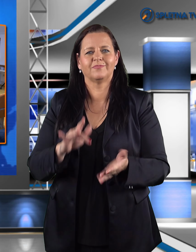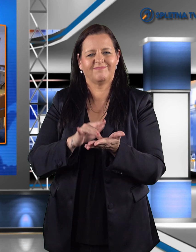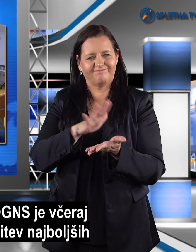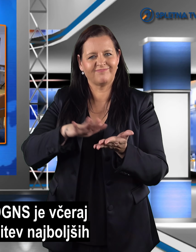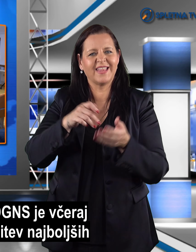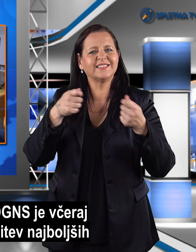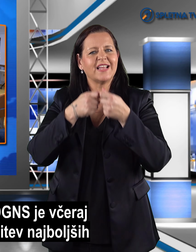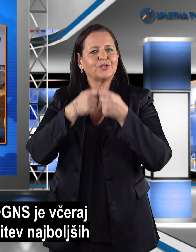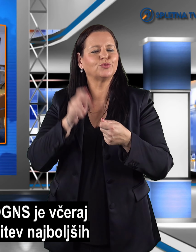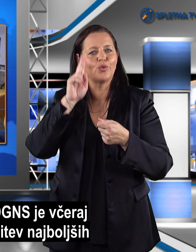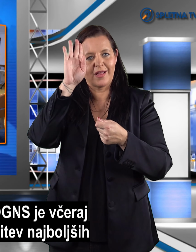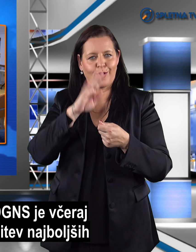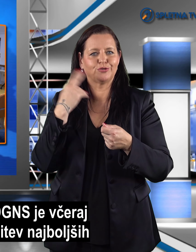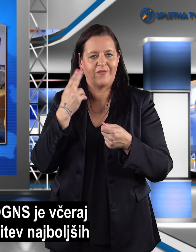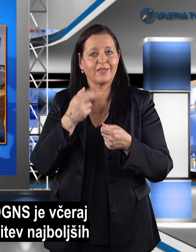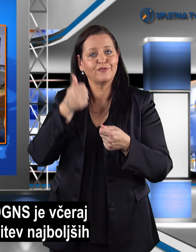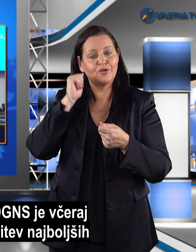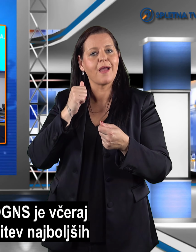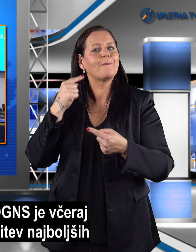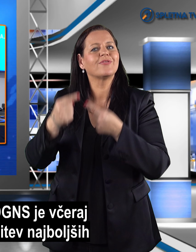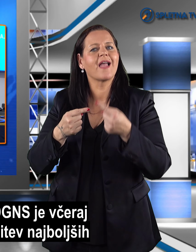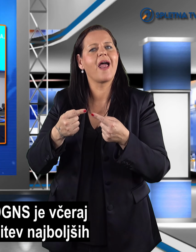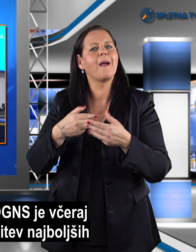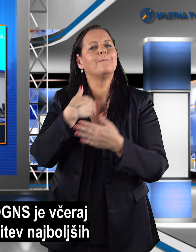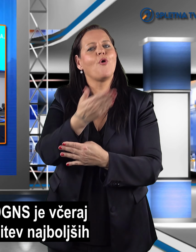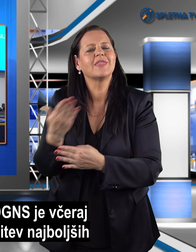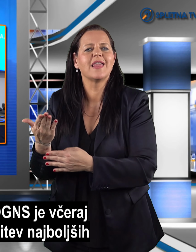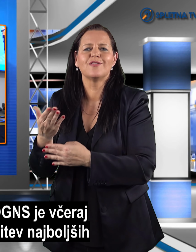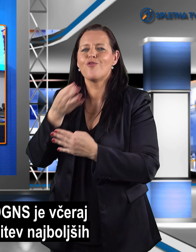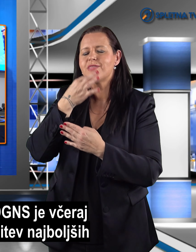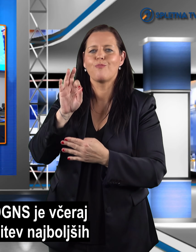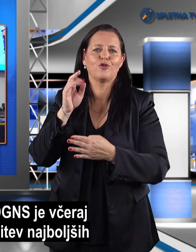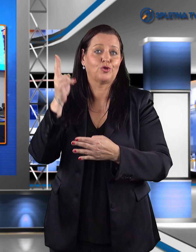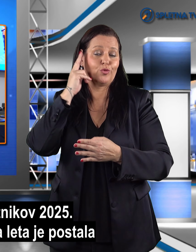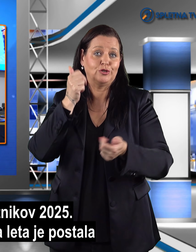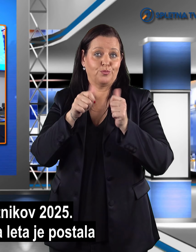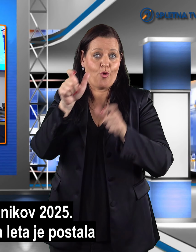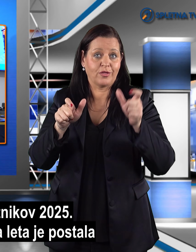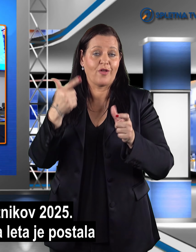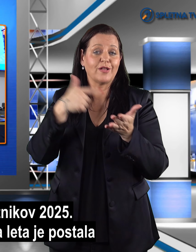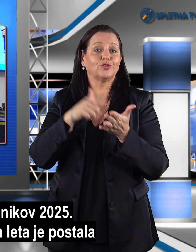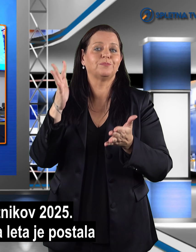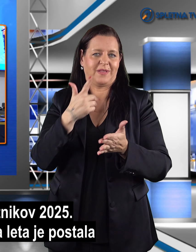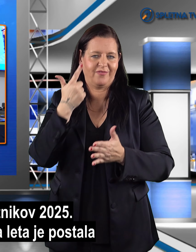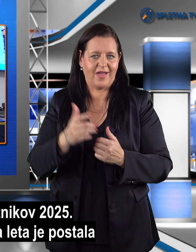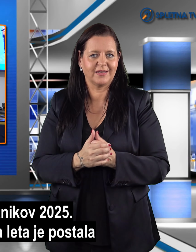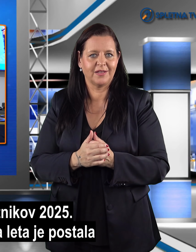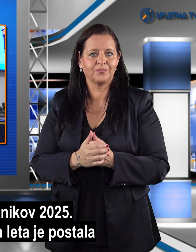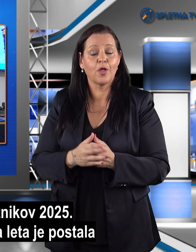V prostorih ZDGNS je včeraj potekala podelitev najboljših gluhih športnikov 2025.